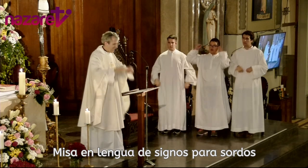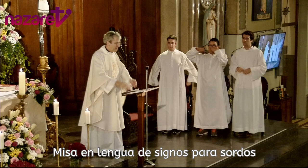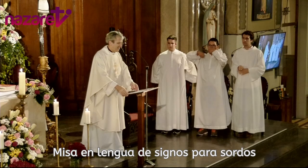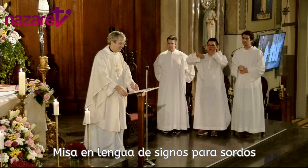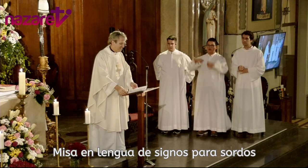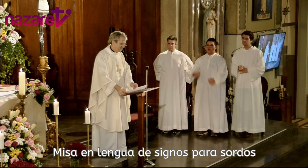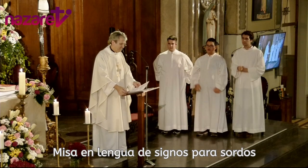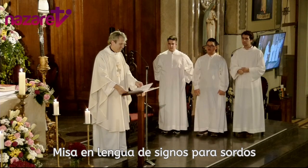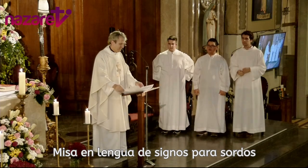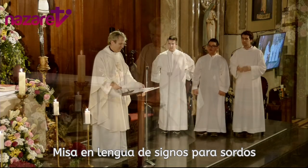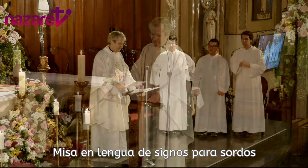Amén.